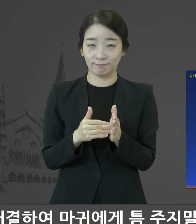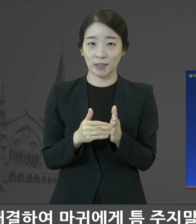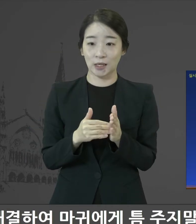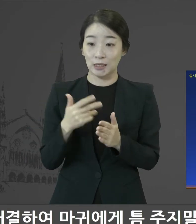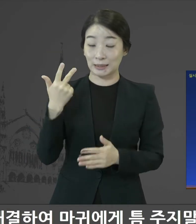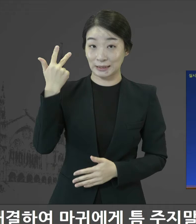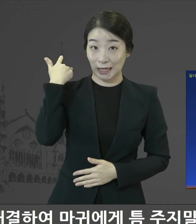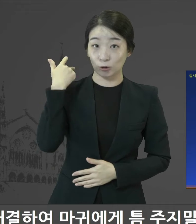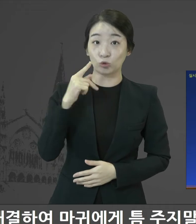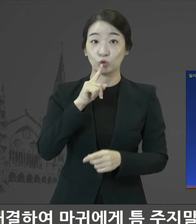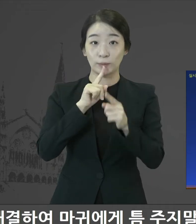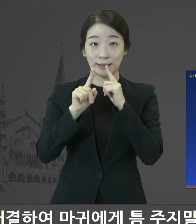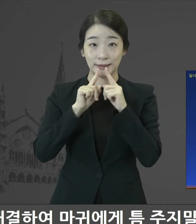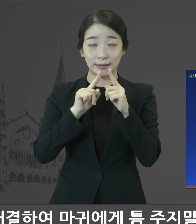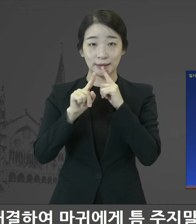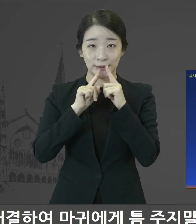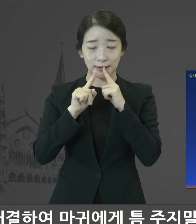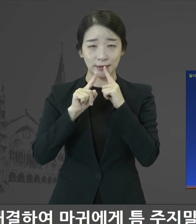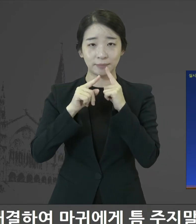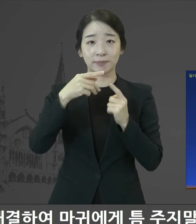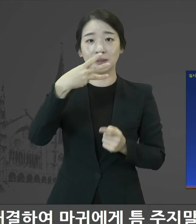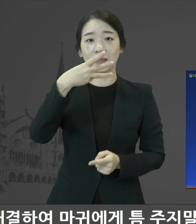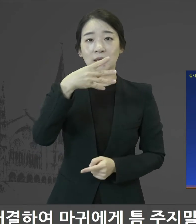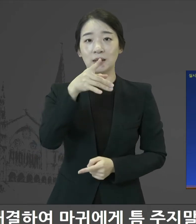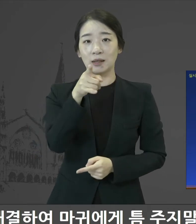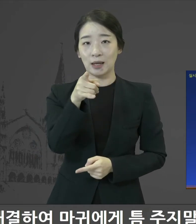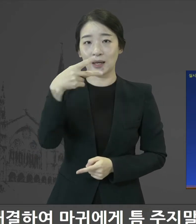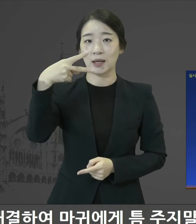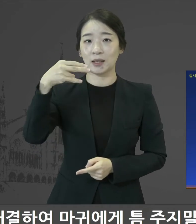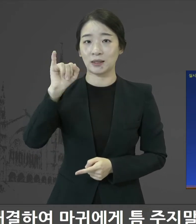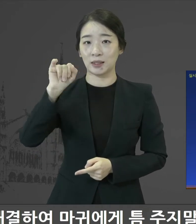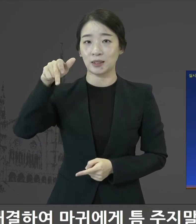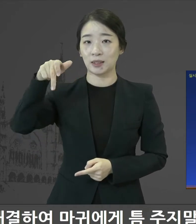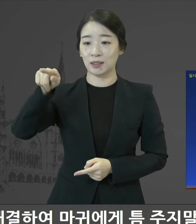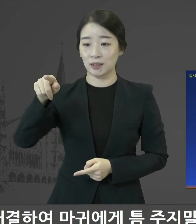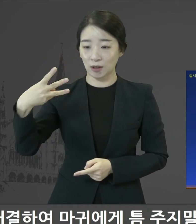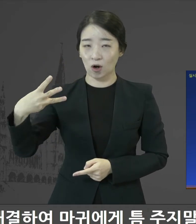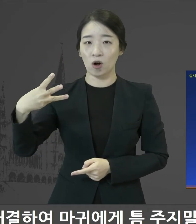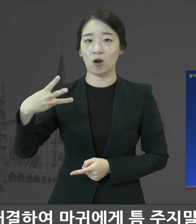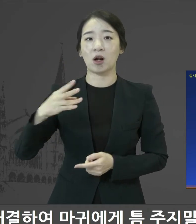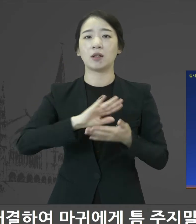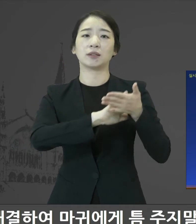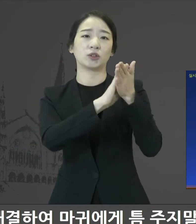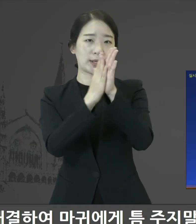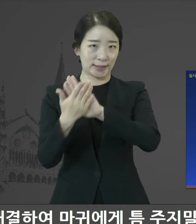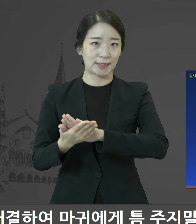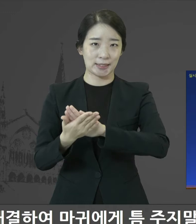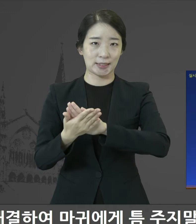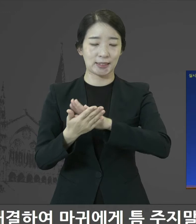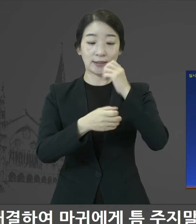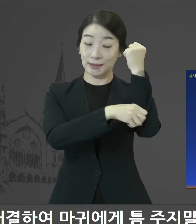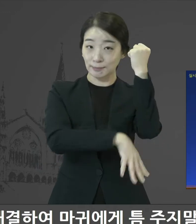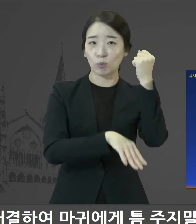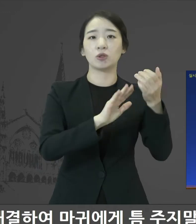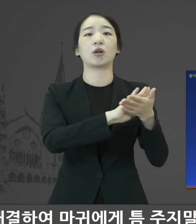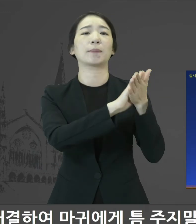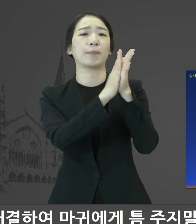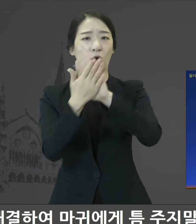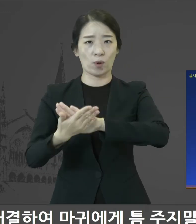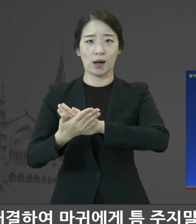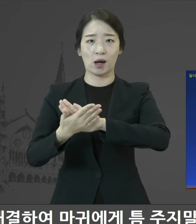변화가 일어나야 된다, radical change라고 말씀을 드렸습니다. 근원적인 변화가 우리의 삶 가운데, 죄를 짓던